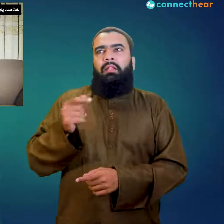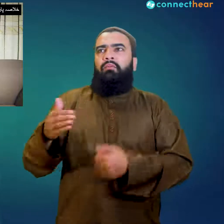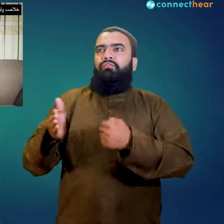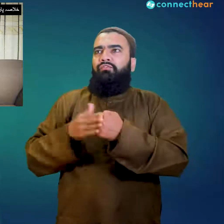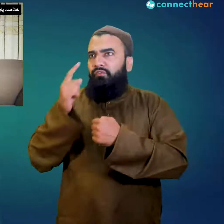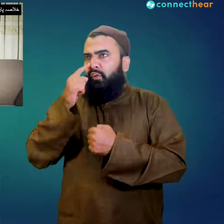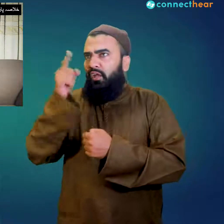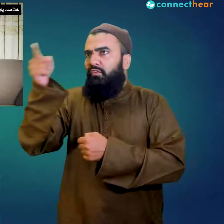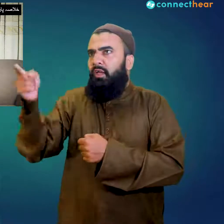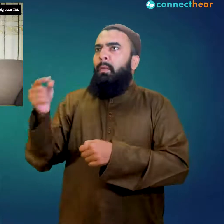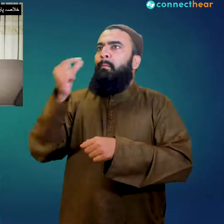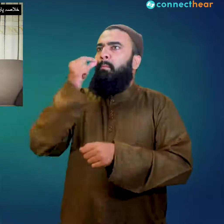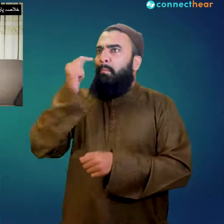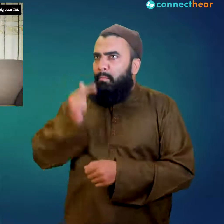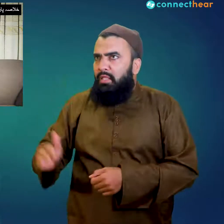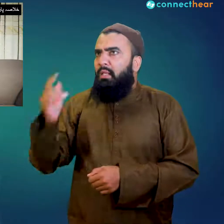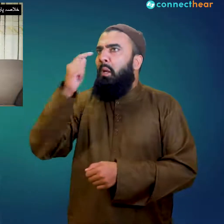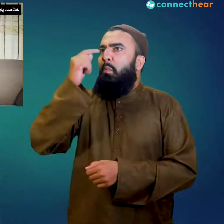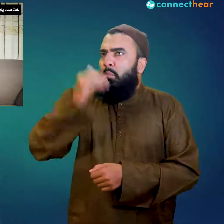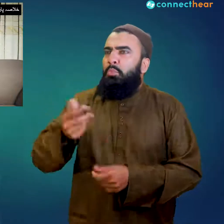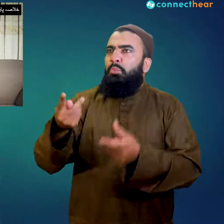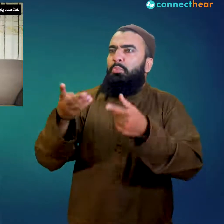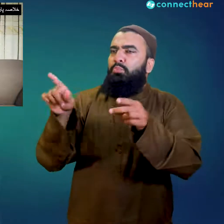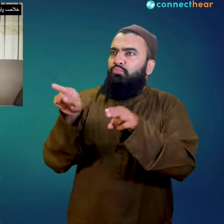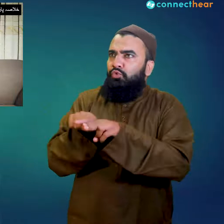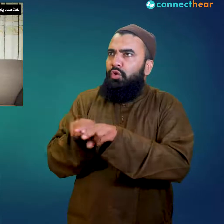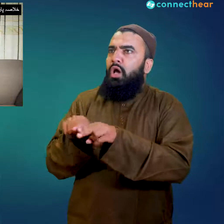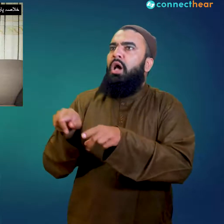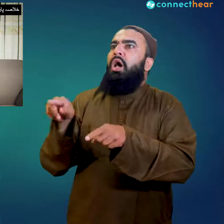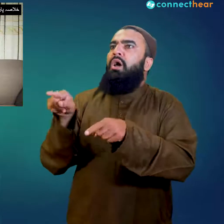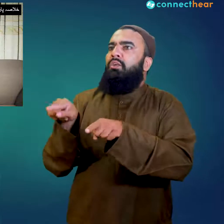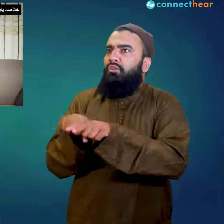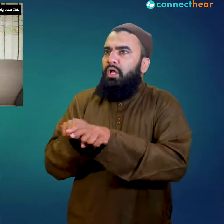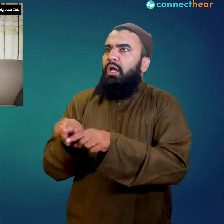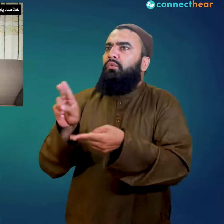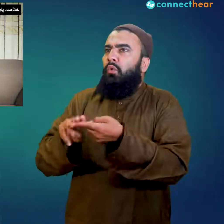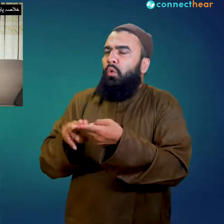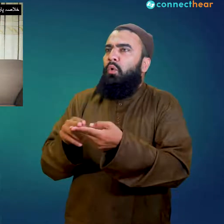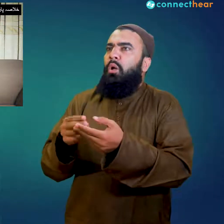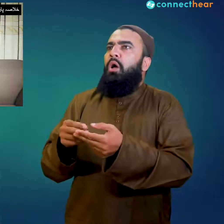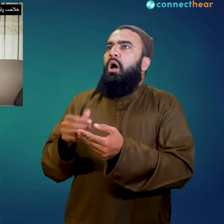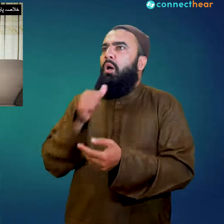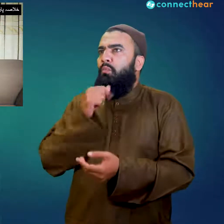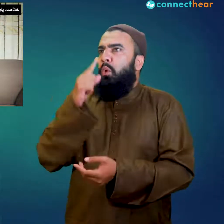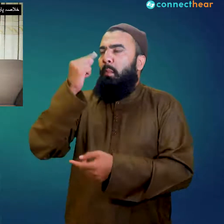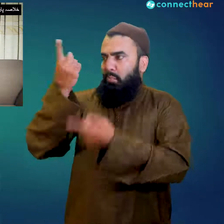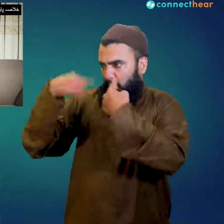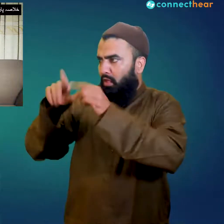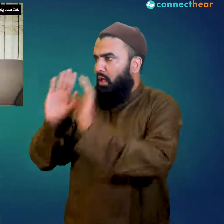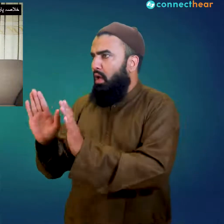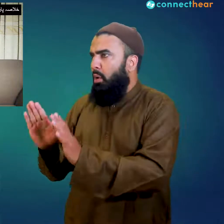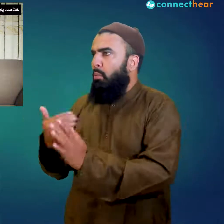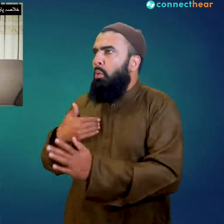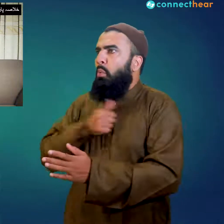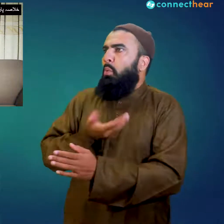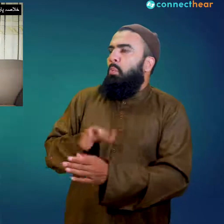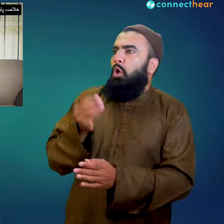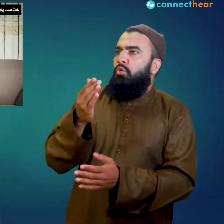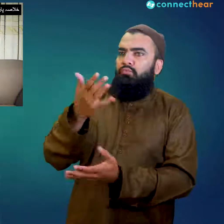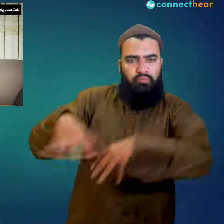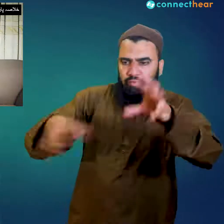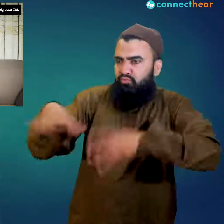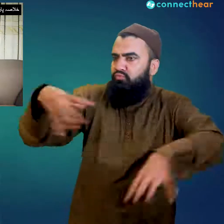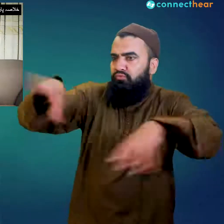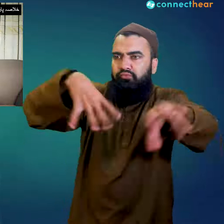اقسام، ان کی اقسام اس رکوع کے اندر پوری بیان فرما دی گئی ہیں۔ کچھ تفصیل اس صورت کے آخر میں